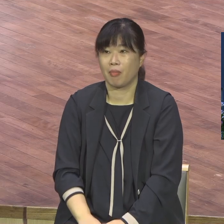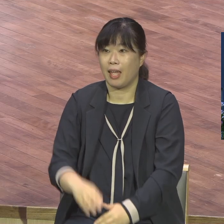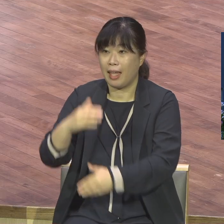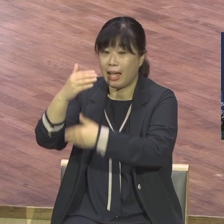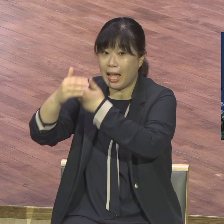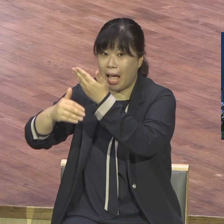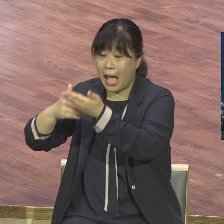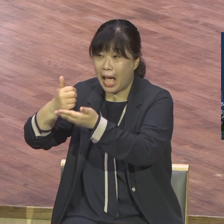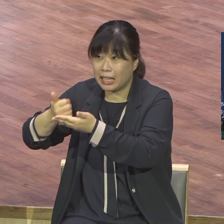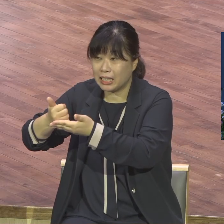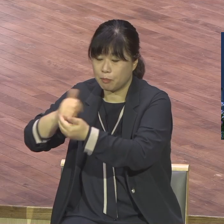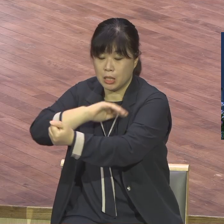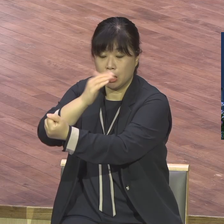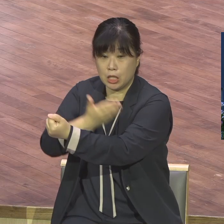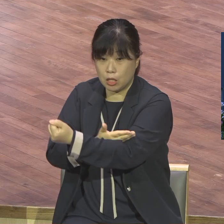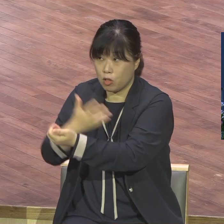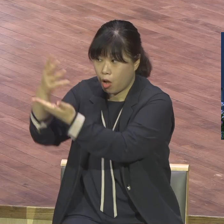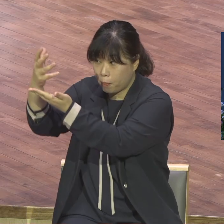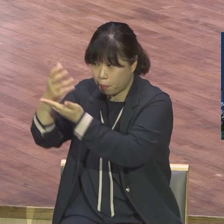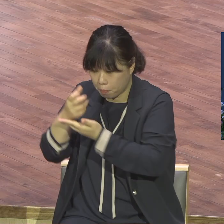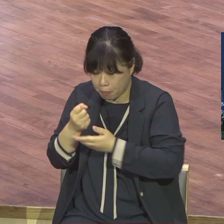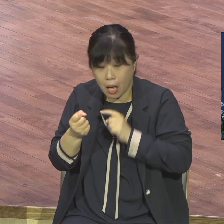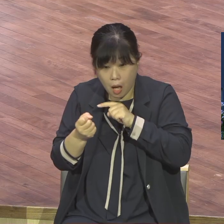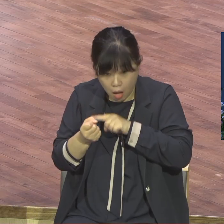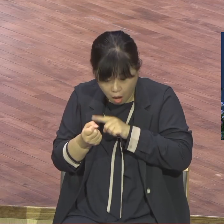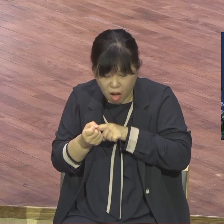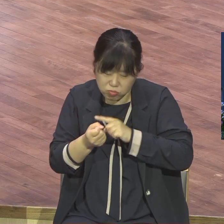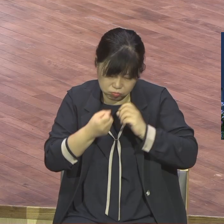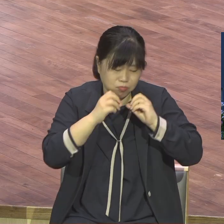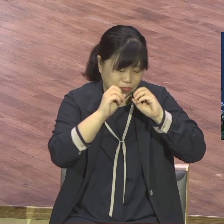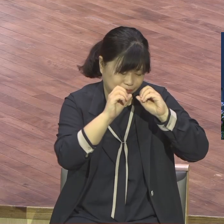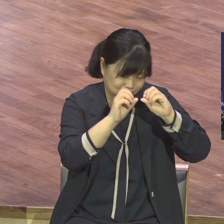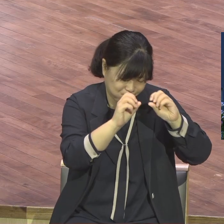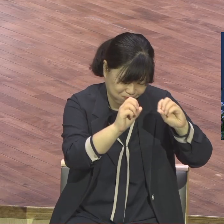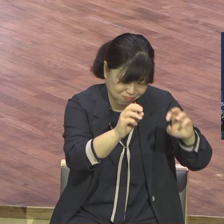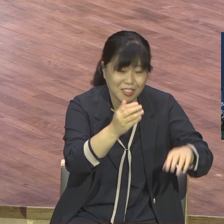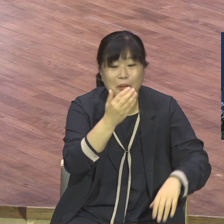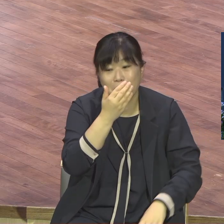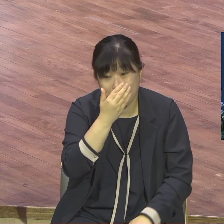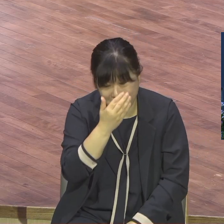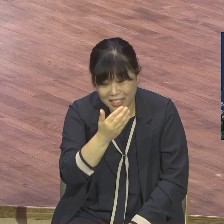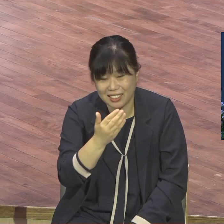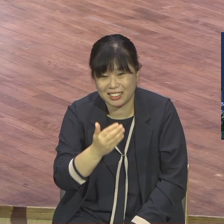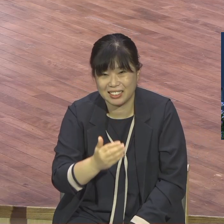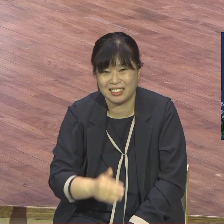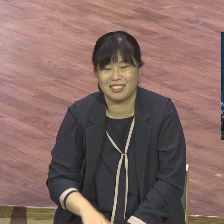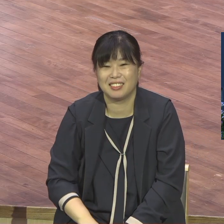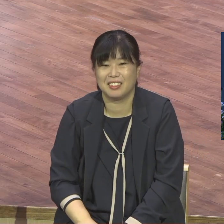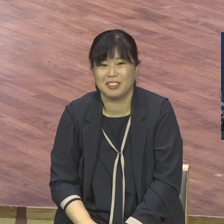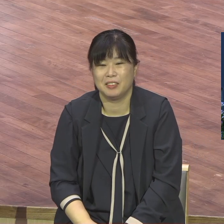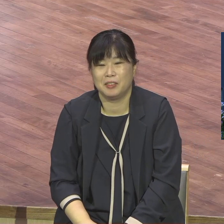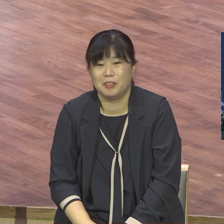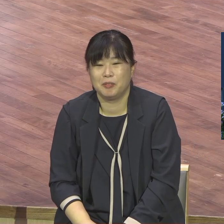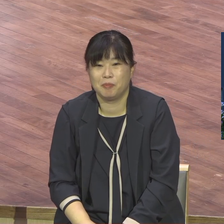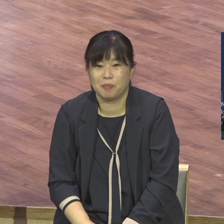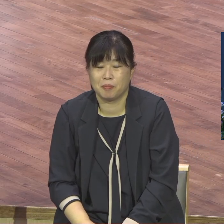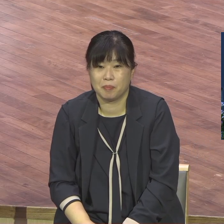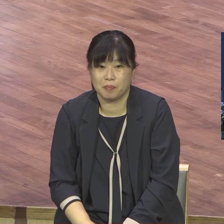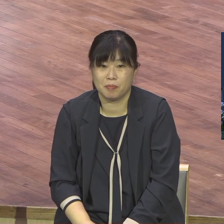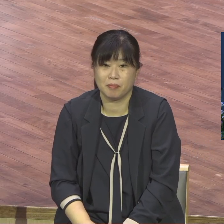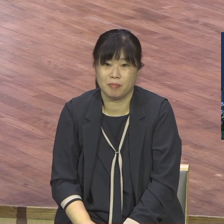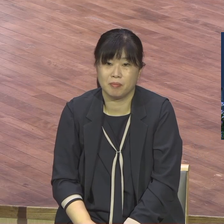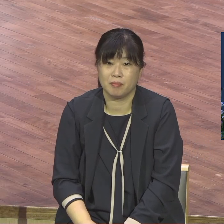힘입으면 가능하다. 내가 아니요, 내가 아니라 하나님께서 복음을 효과적으로